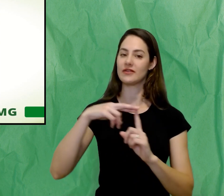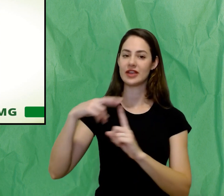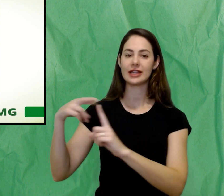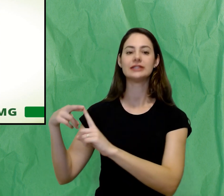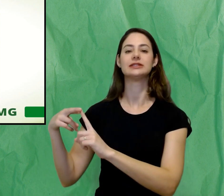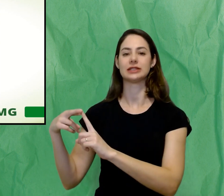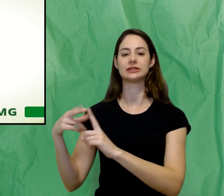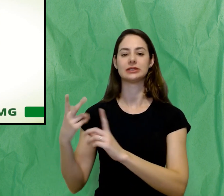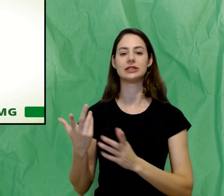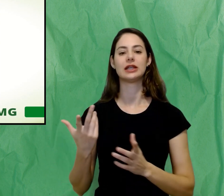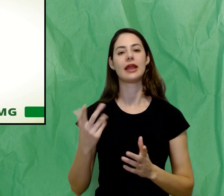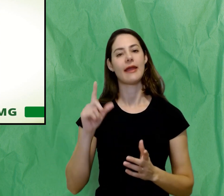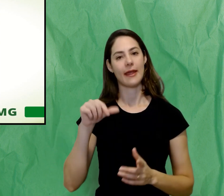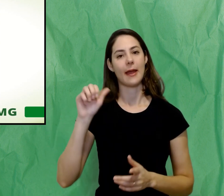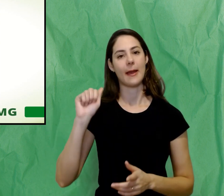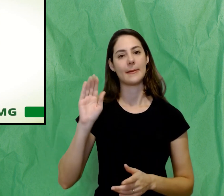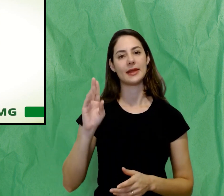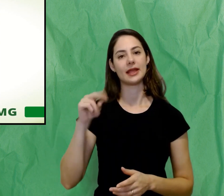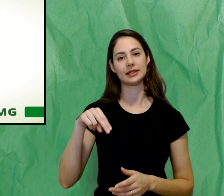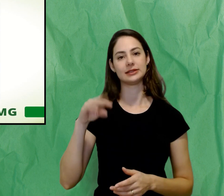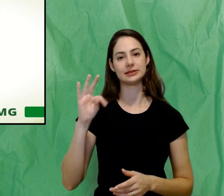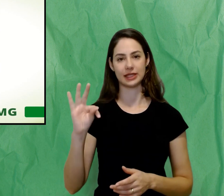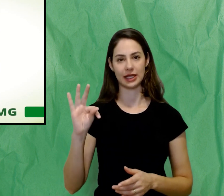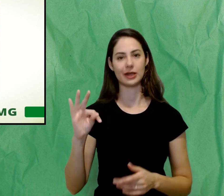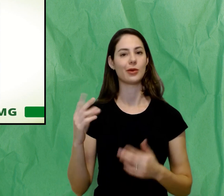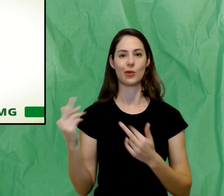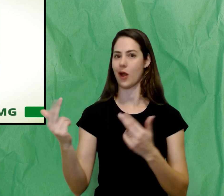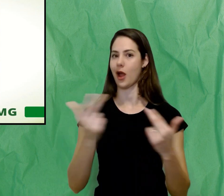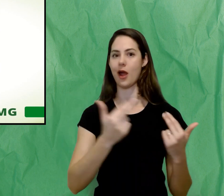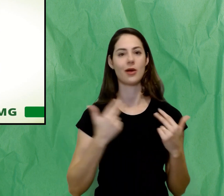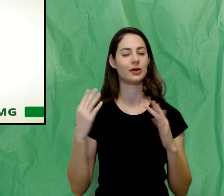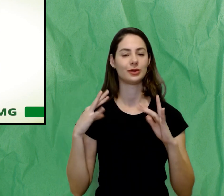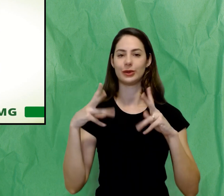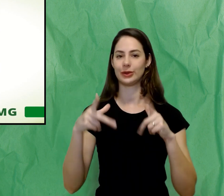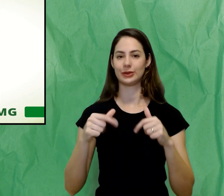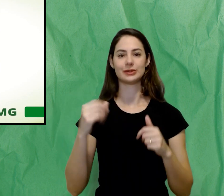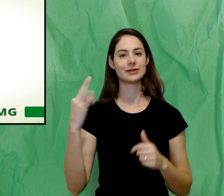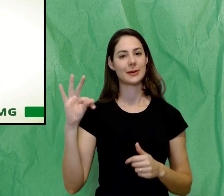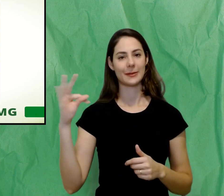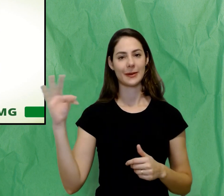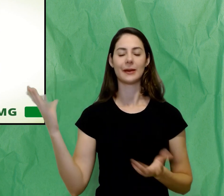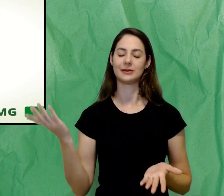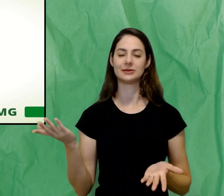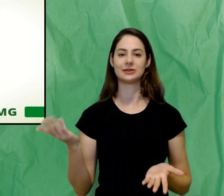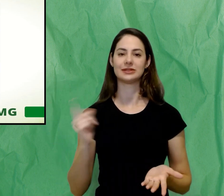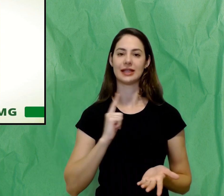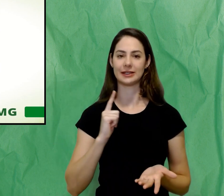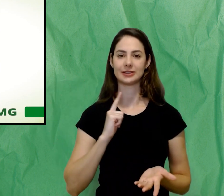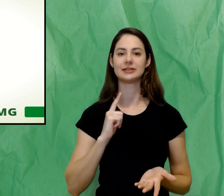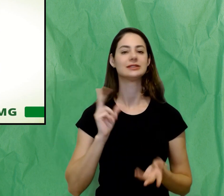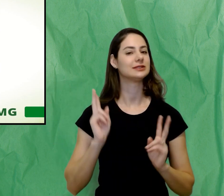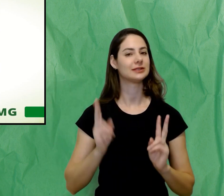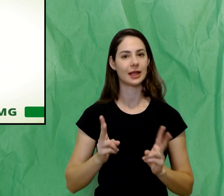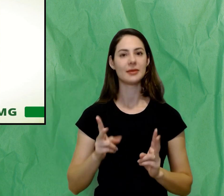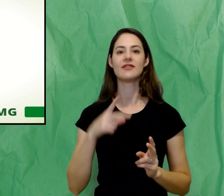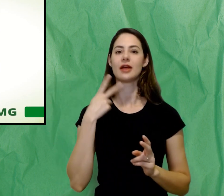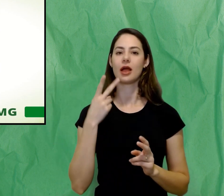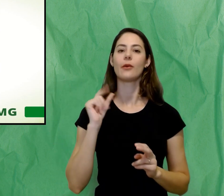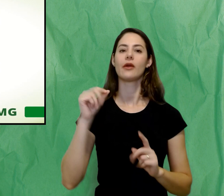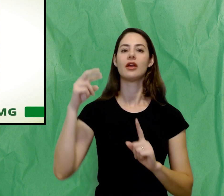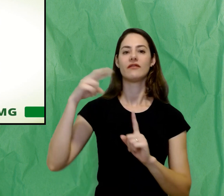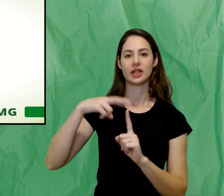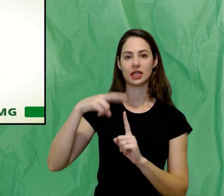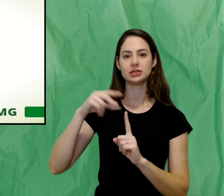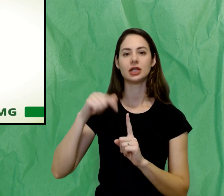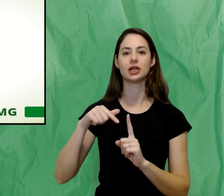elas são feitas de acordo com a BNT, né? Como todos os outros gêneros textuais acadêmicos, sempre que nós falarmos de referência,